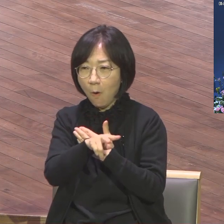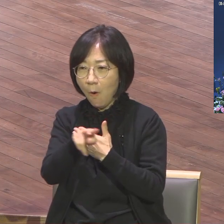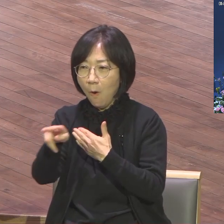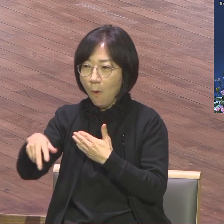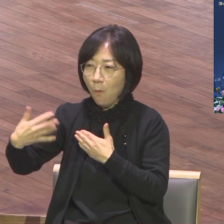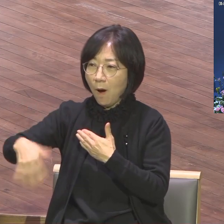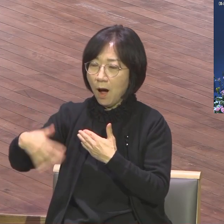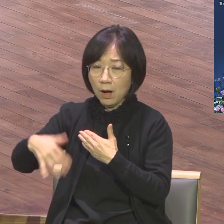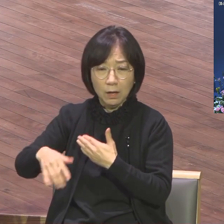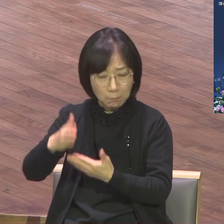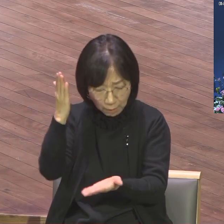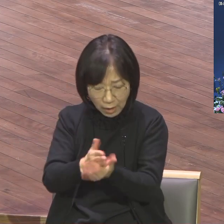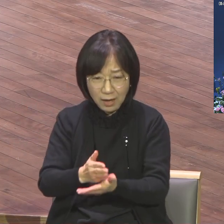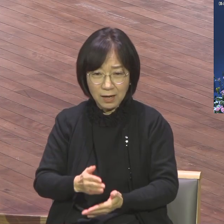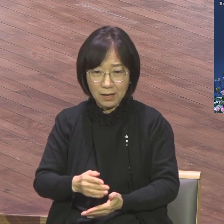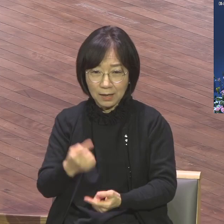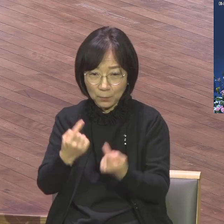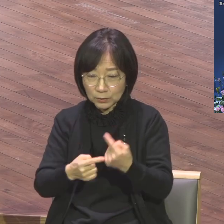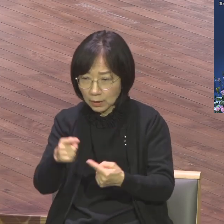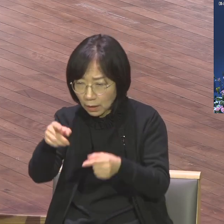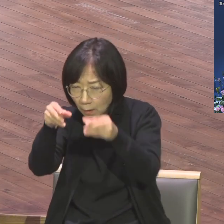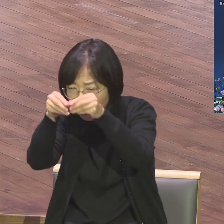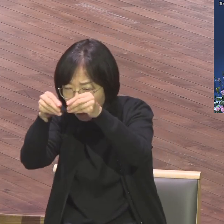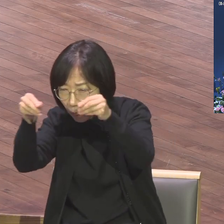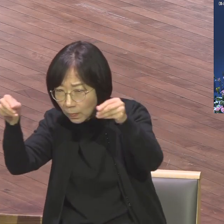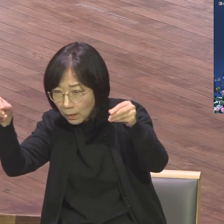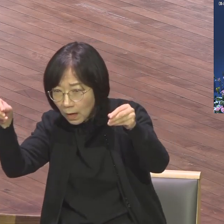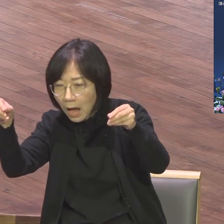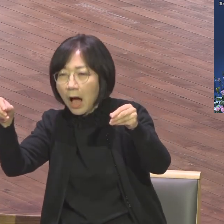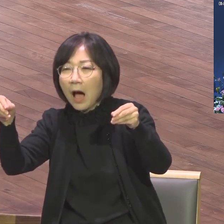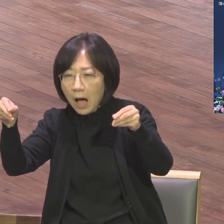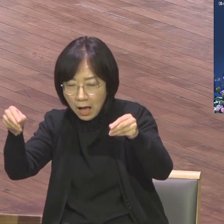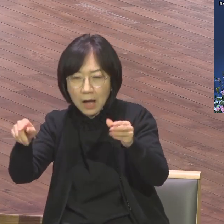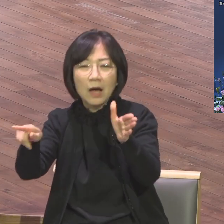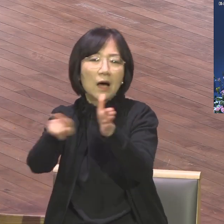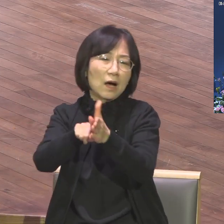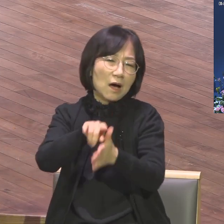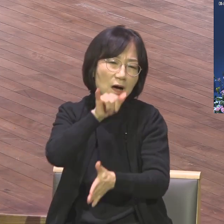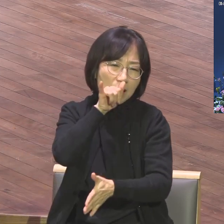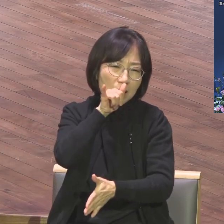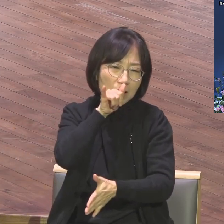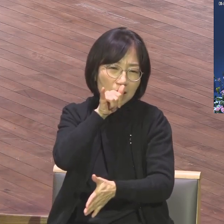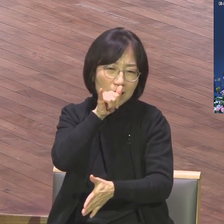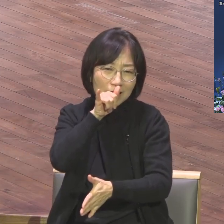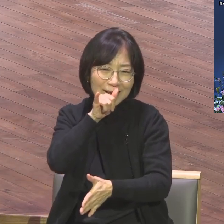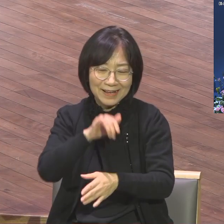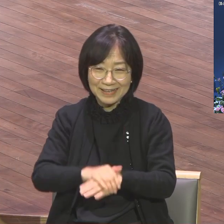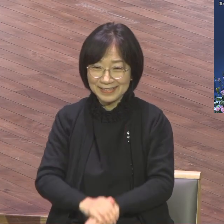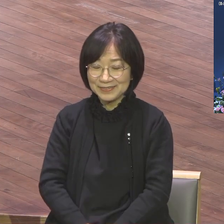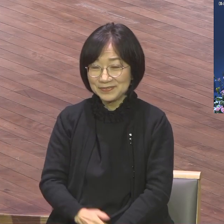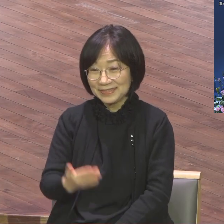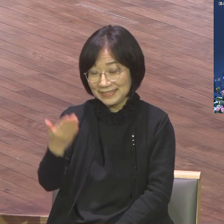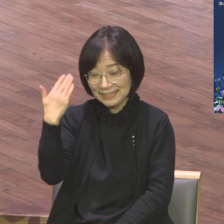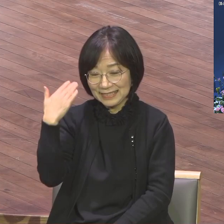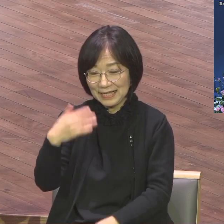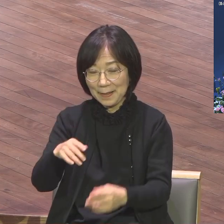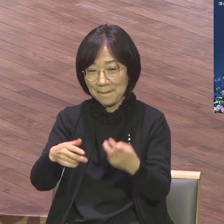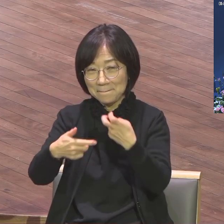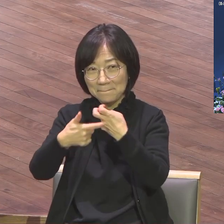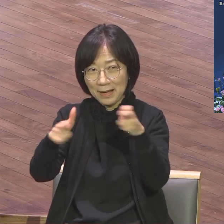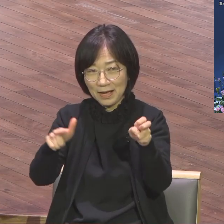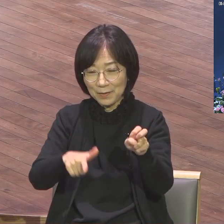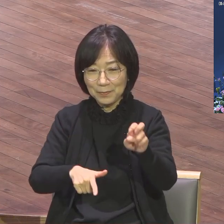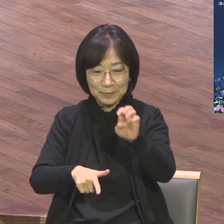뭐 바탕이 뭐냐? 그 사람 믿음이에요. 우리가 이전에 살펴본 마가복음 4장